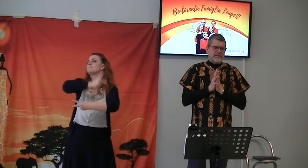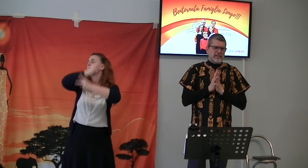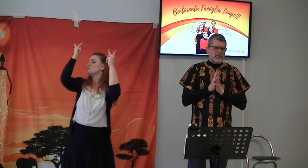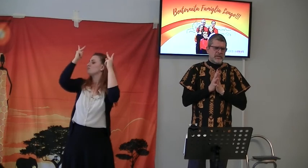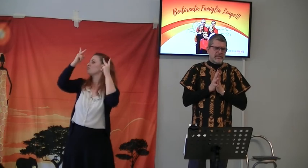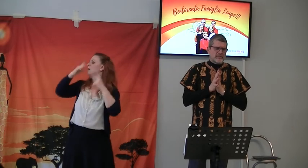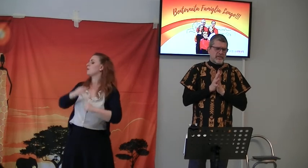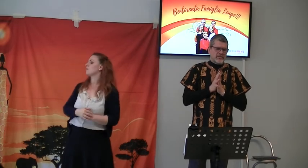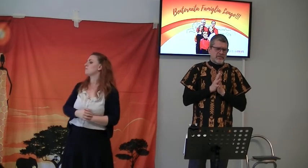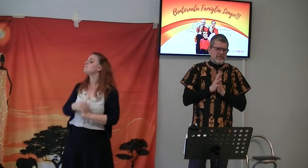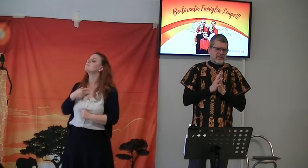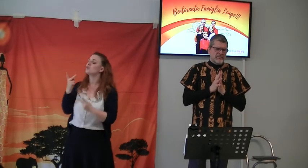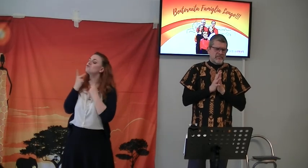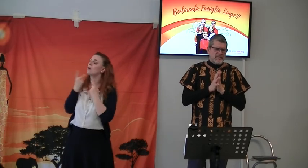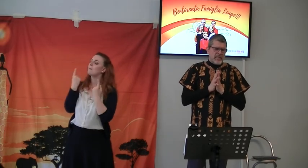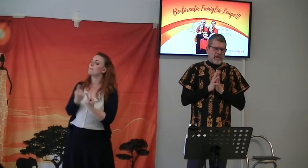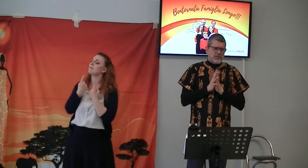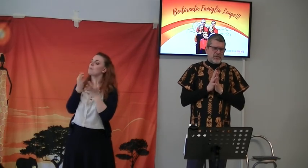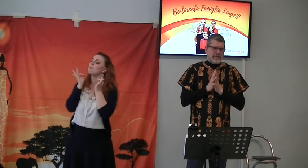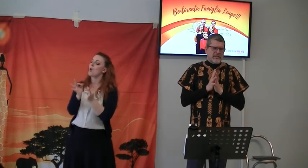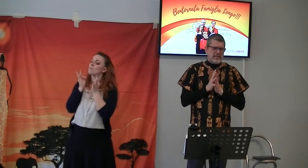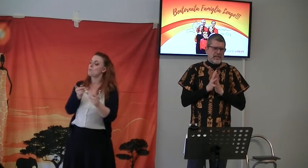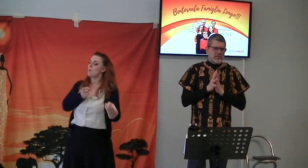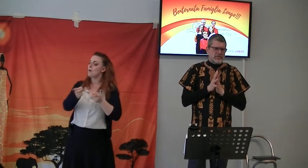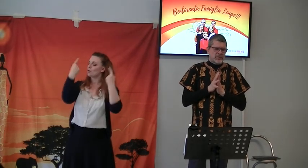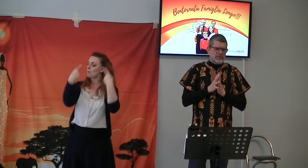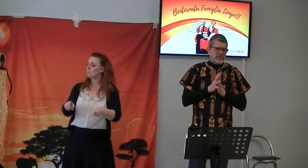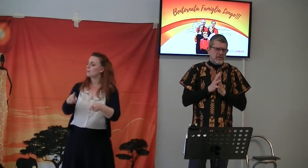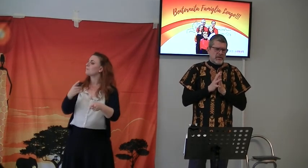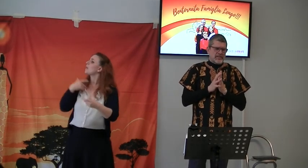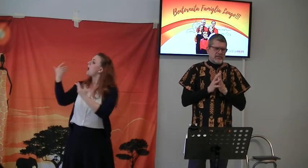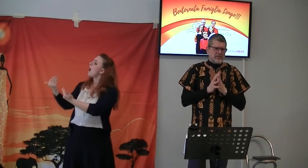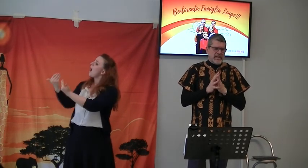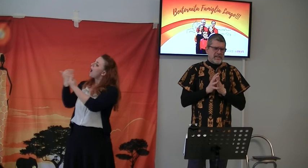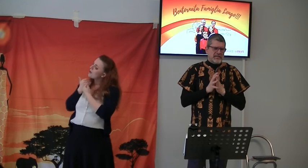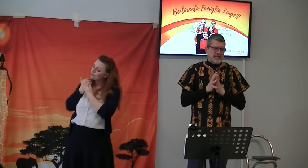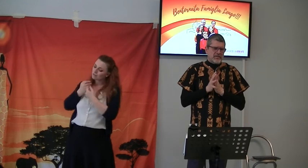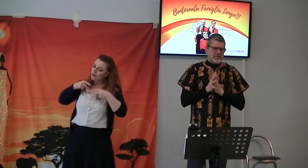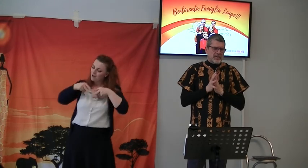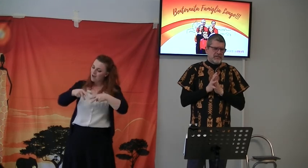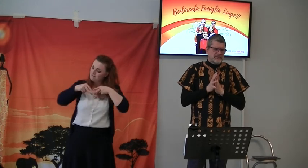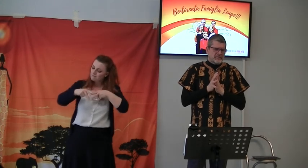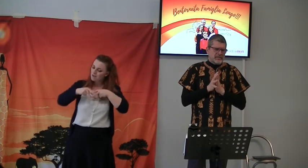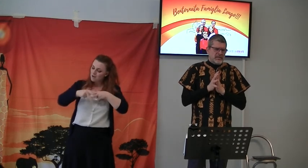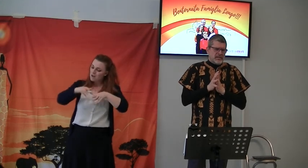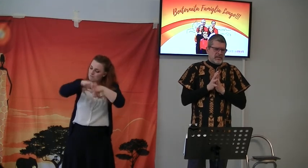stiamo aspettando quel grande momento, Signore. Aiutaci a camminare in questo mondo essendo degni di Te,